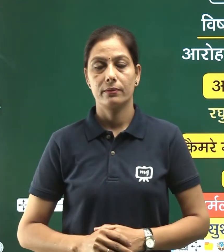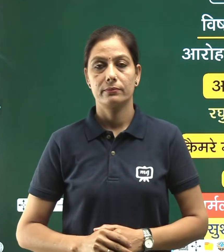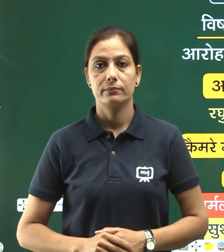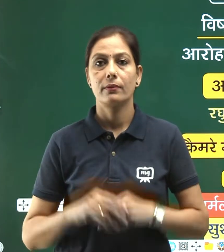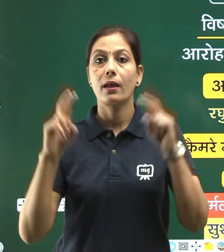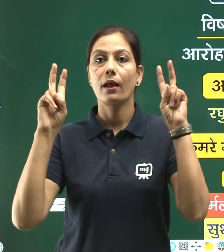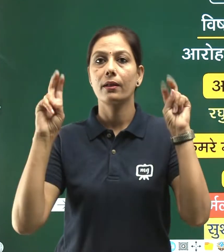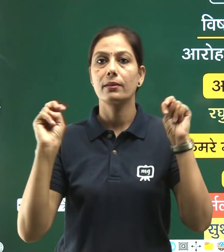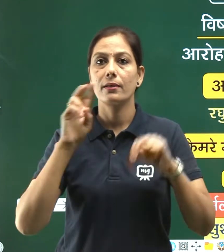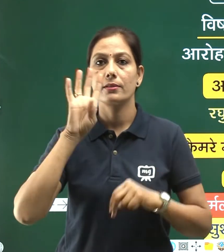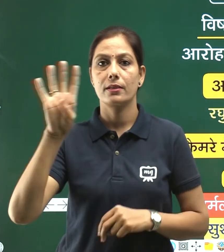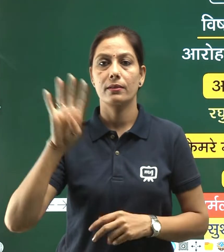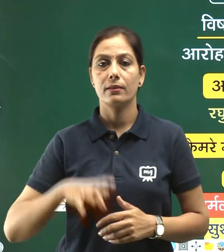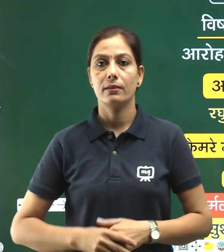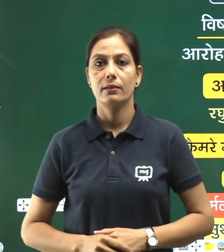अध्याय 4 का